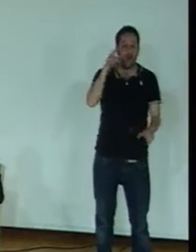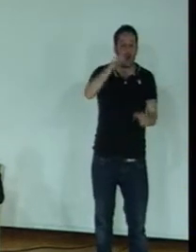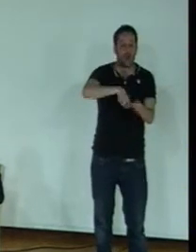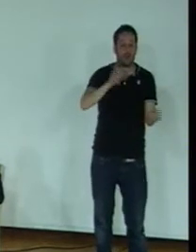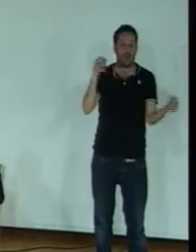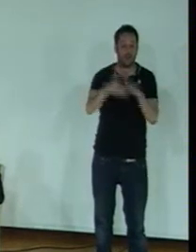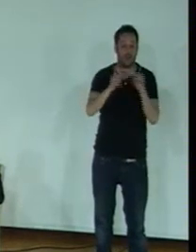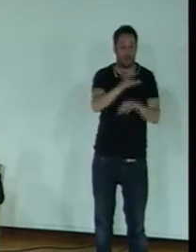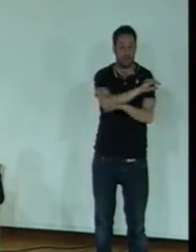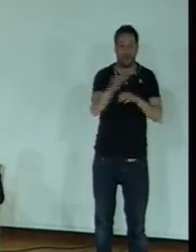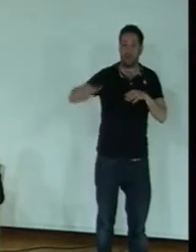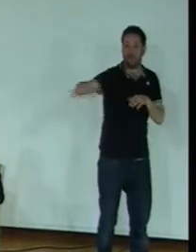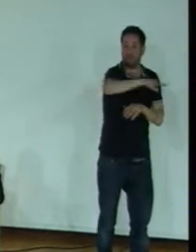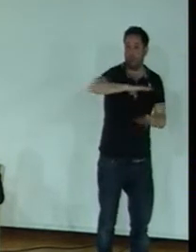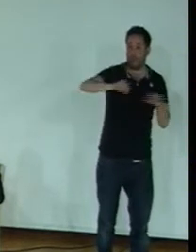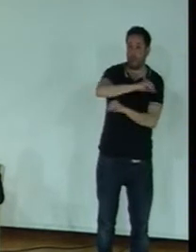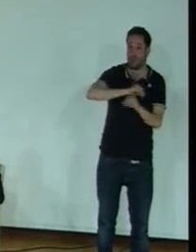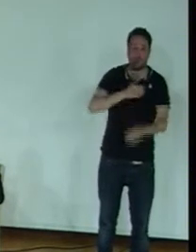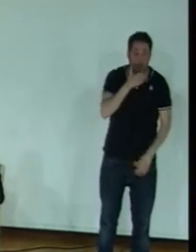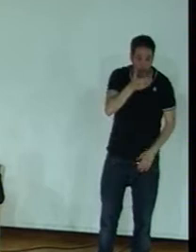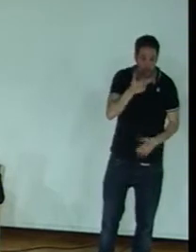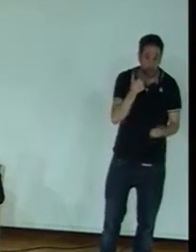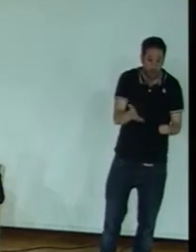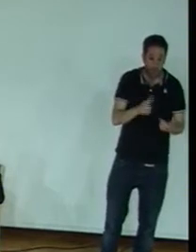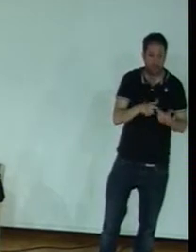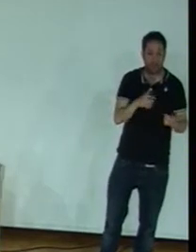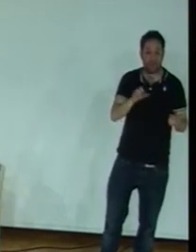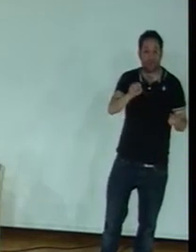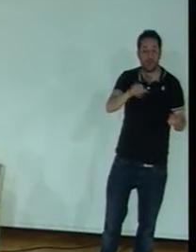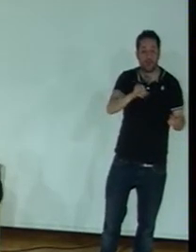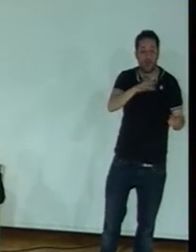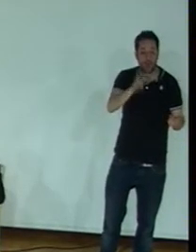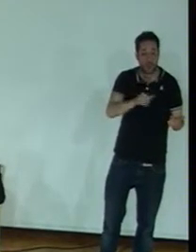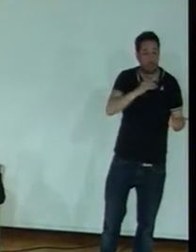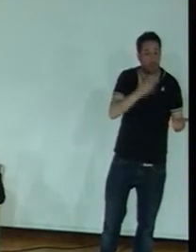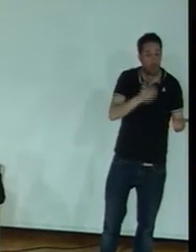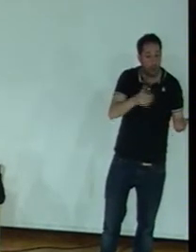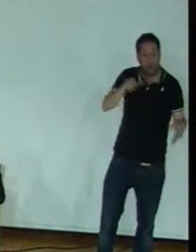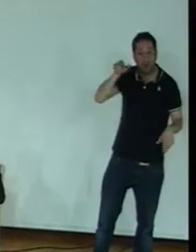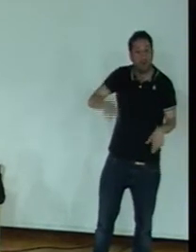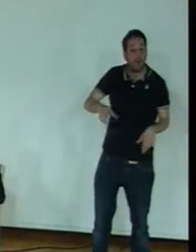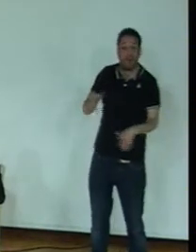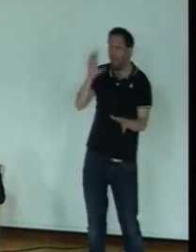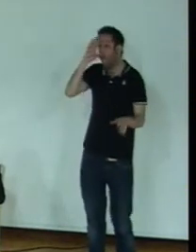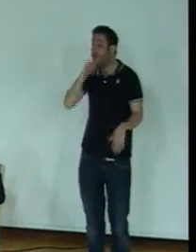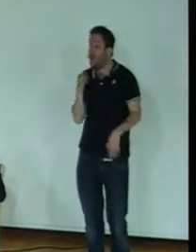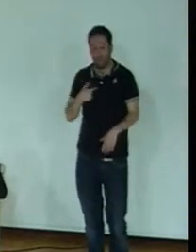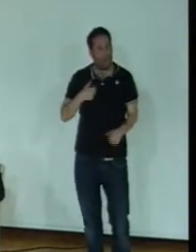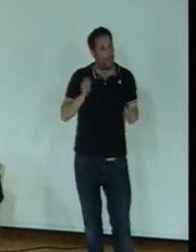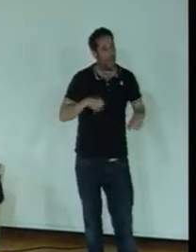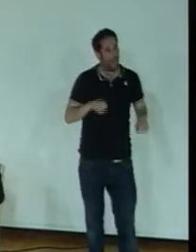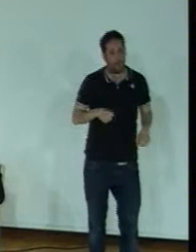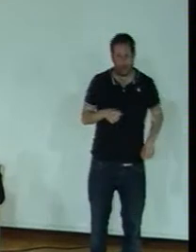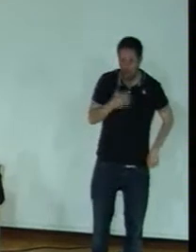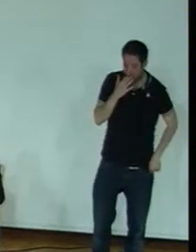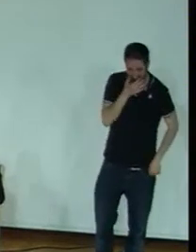Internet de l'ensemble de la population. Apple n'y arrive pas, Sony n'y arrive pas, mais Madame Michu, elle, va y arriver très très bien, sans aucun doute. Et il y avait